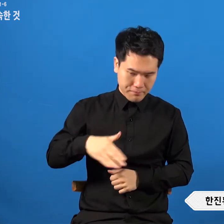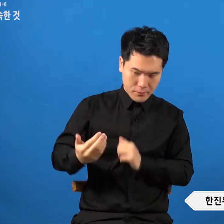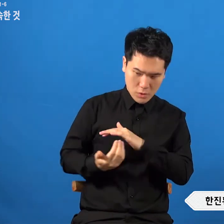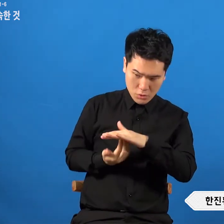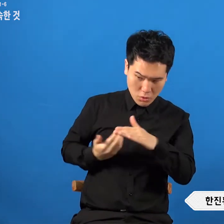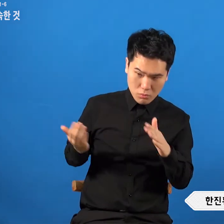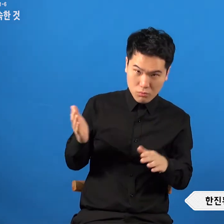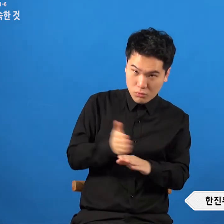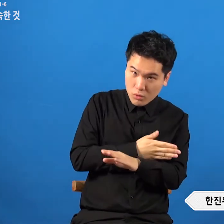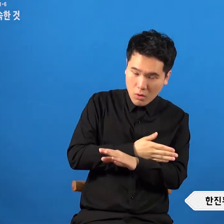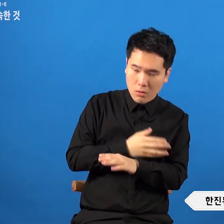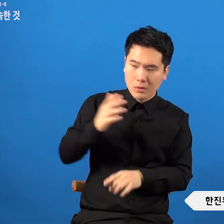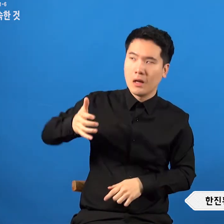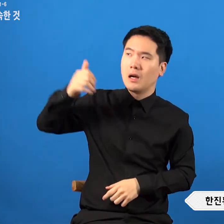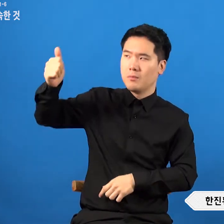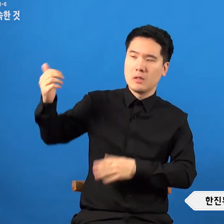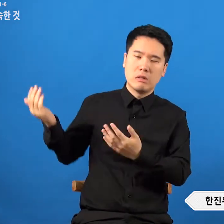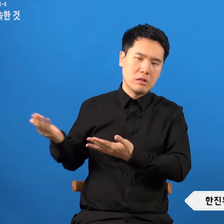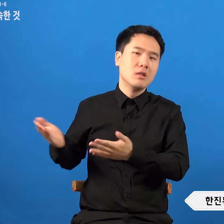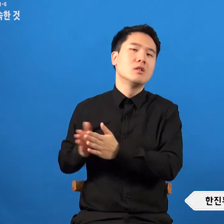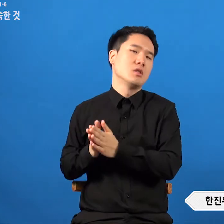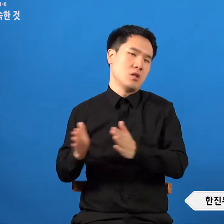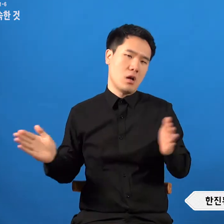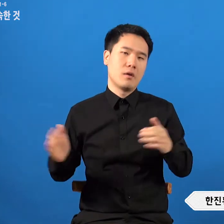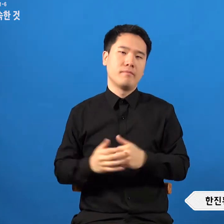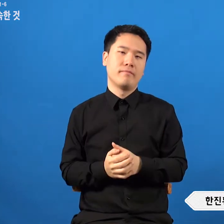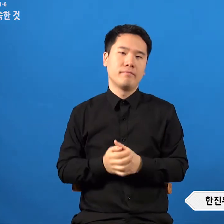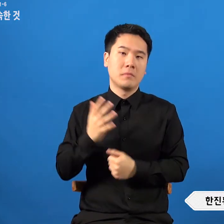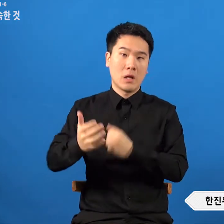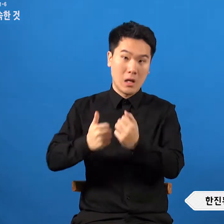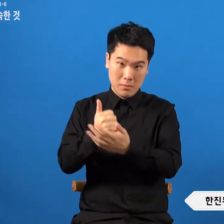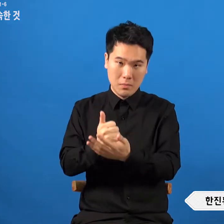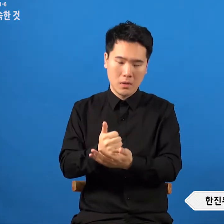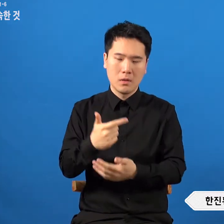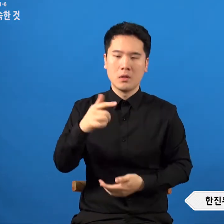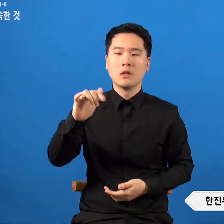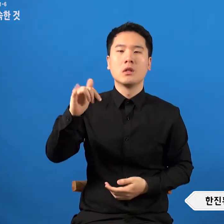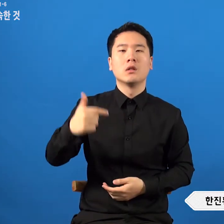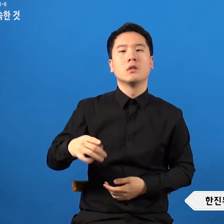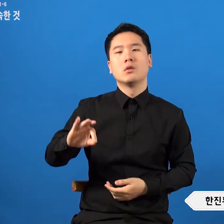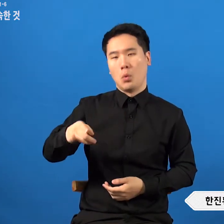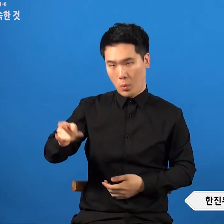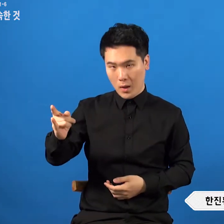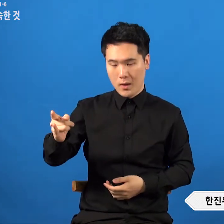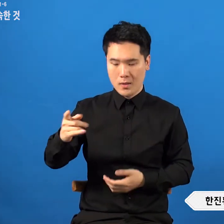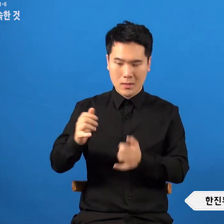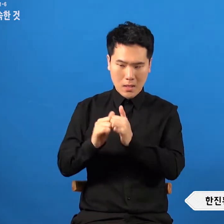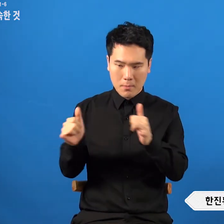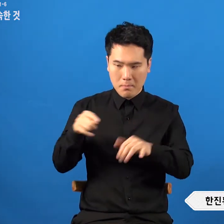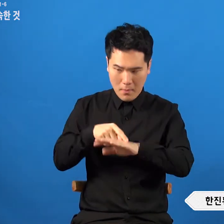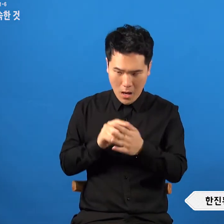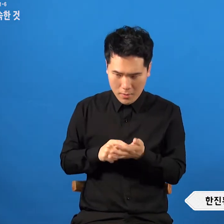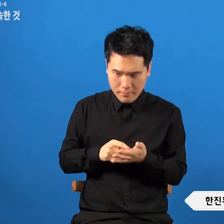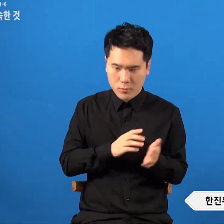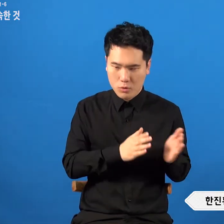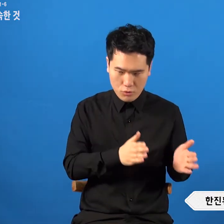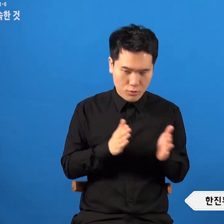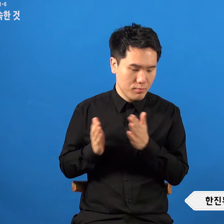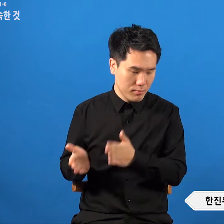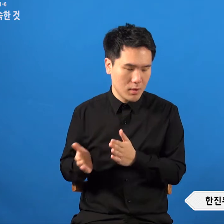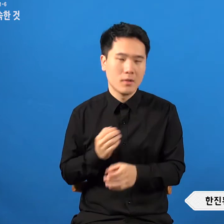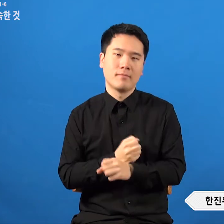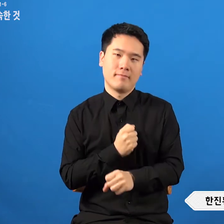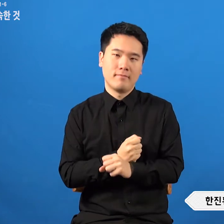요나가 가기 전부터 하나님이 일하고 계셨습니다. 하나님이 니느웨 사람들의 마음을 준비시키고